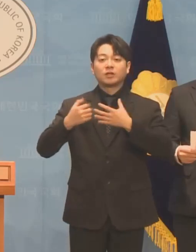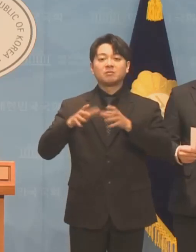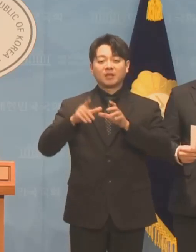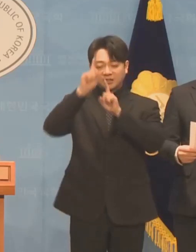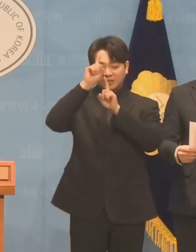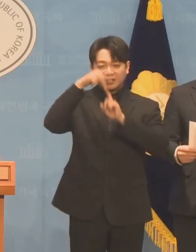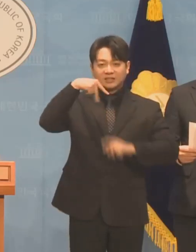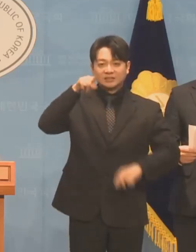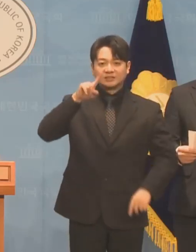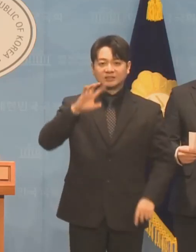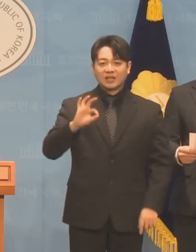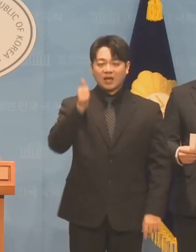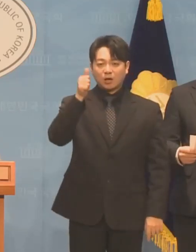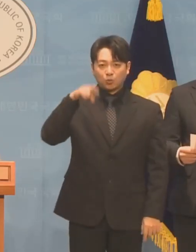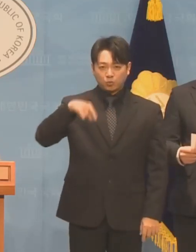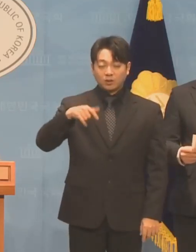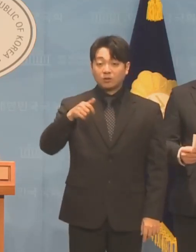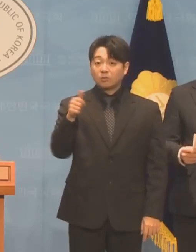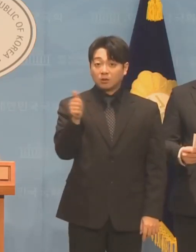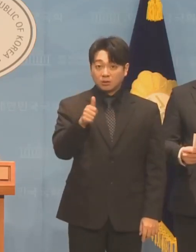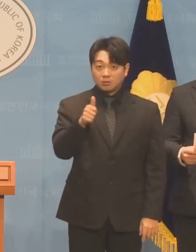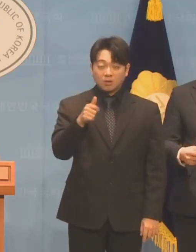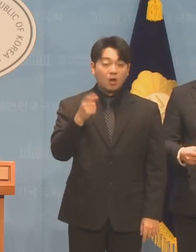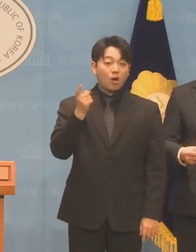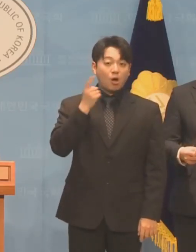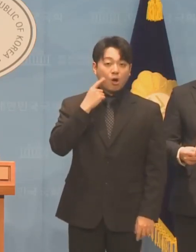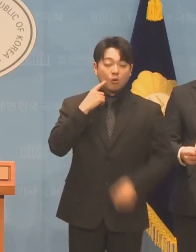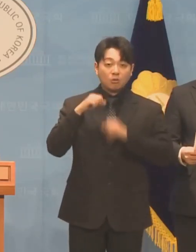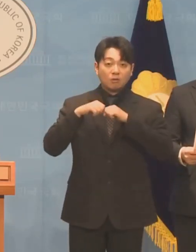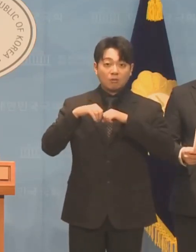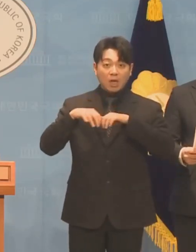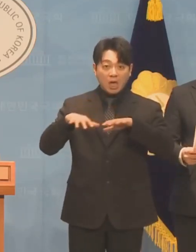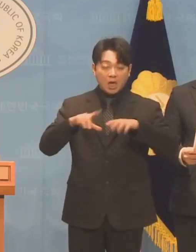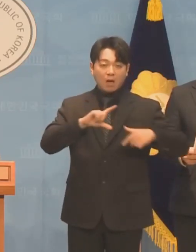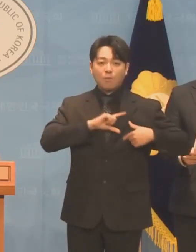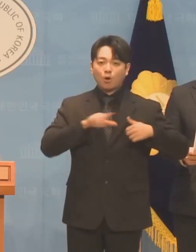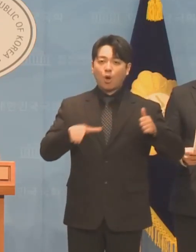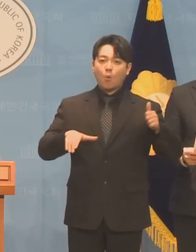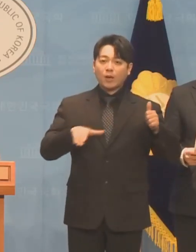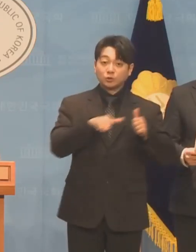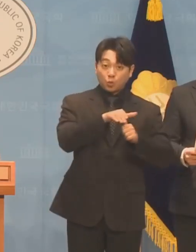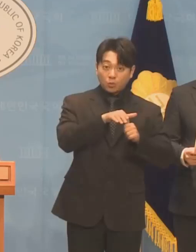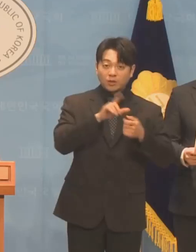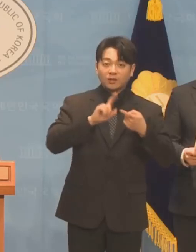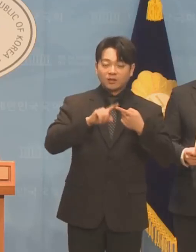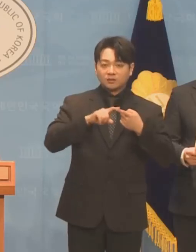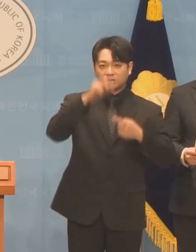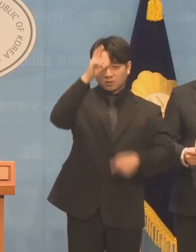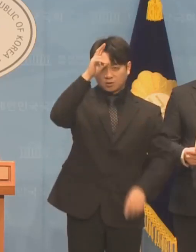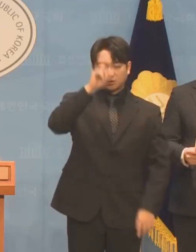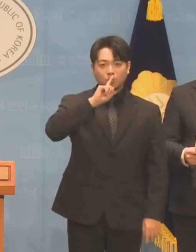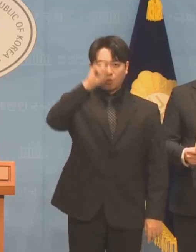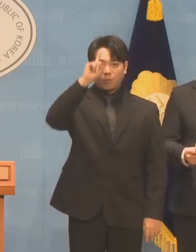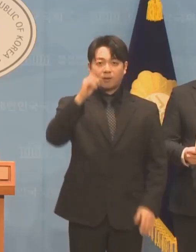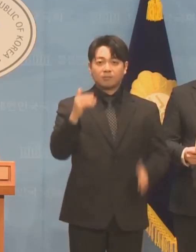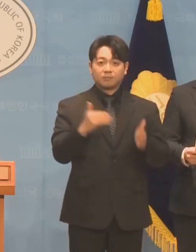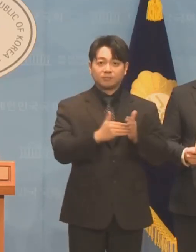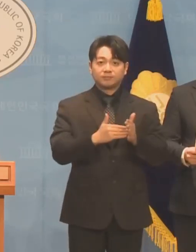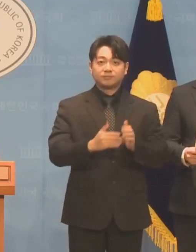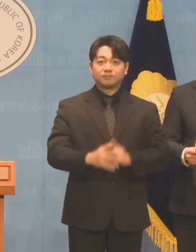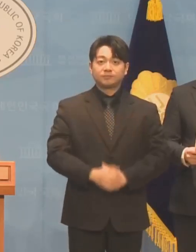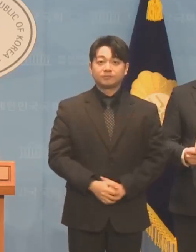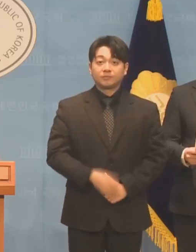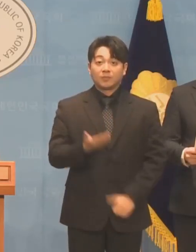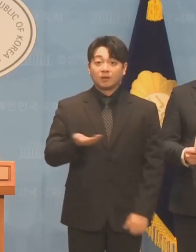내용을 보도한 언론사를 허위사실 적시에 의한 명예훼손으로 경찰청에 고발한 바 있습니다.